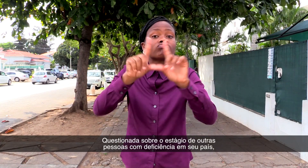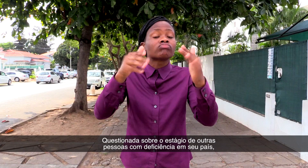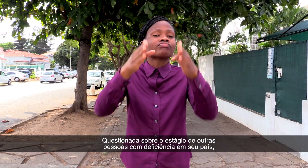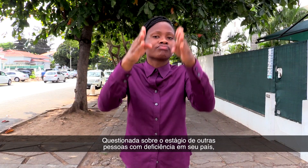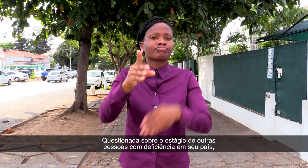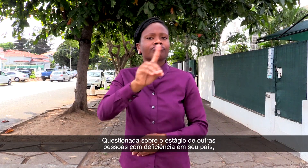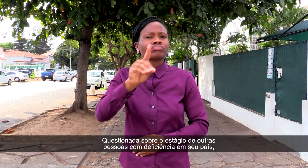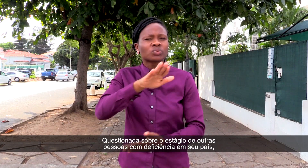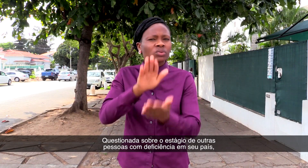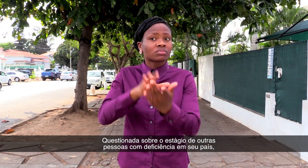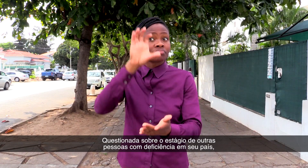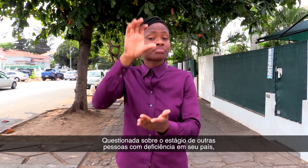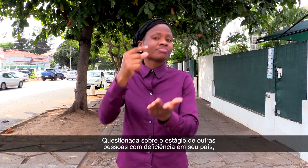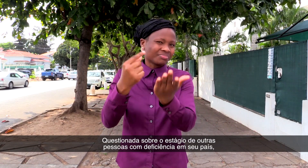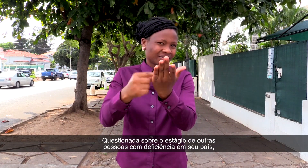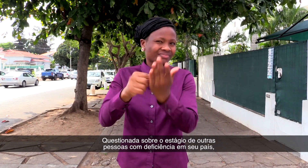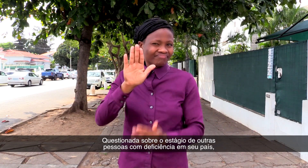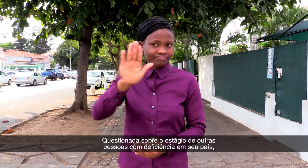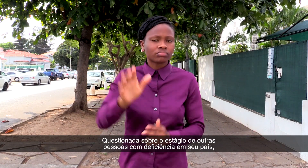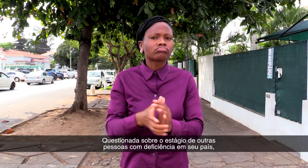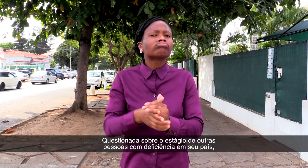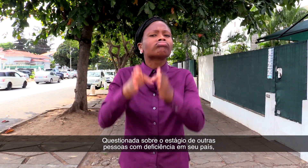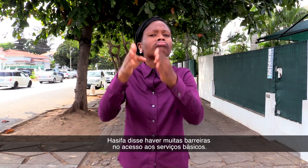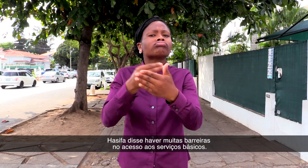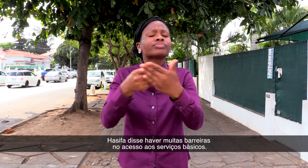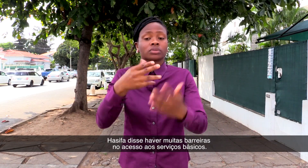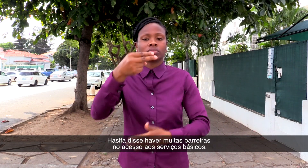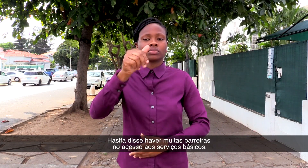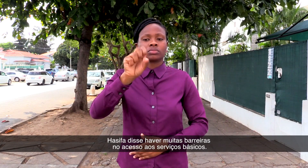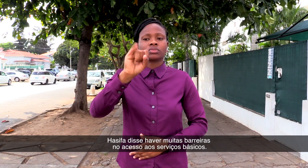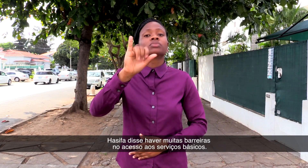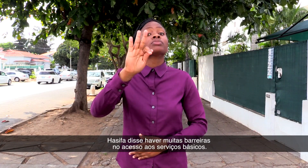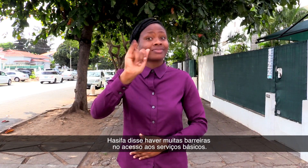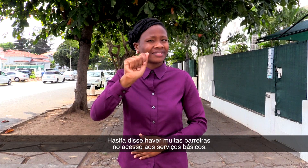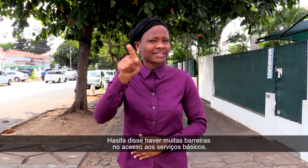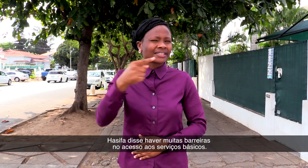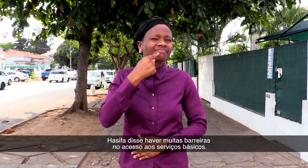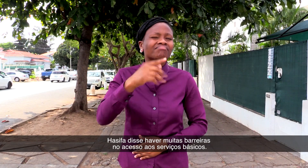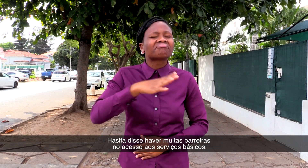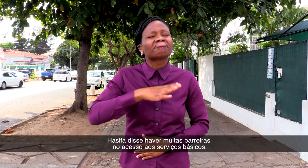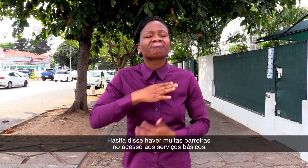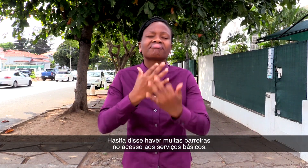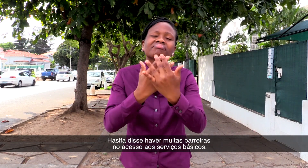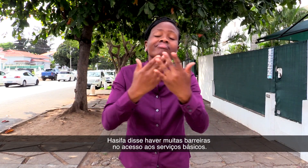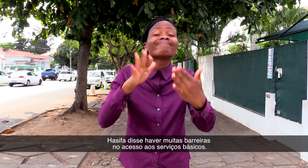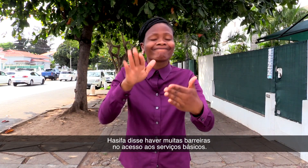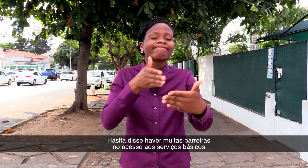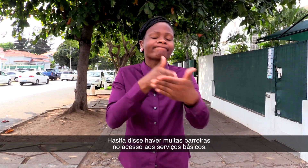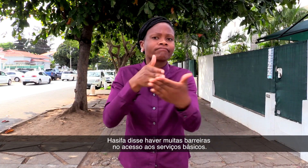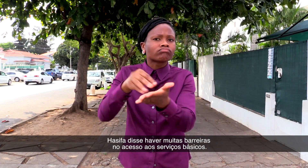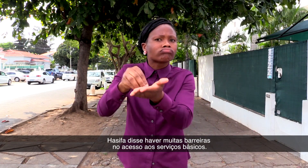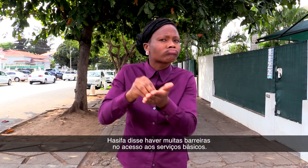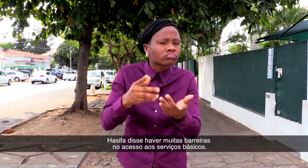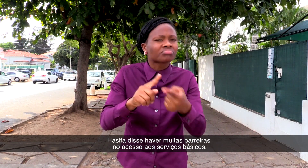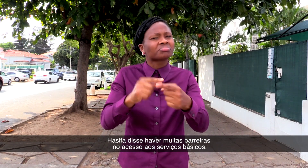Questionada sobre o estágio de outras pessoas com deficiência em seu país, a CIFA disse haver muitas barreiras no acesso aos